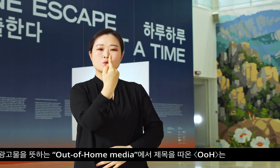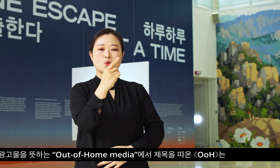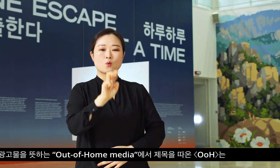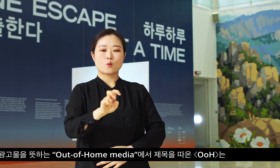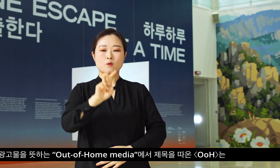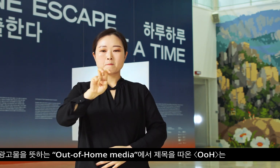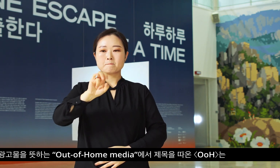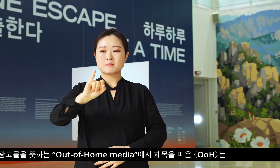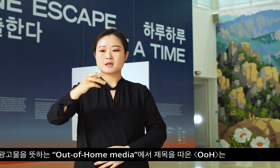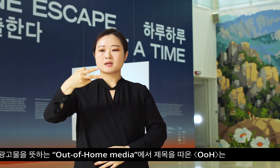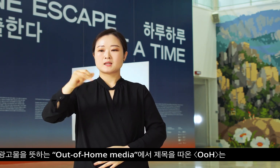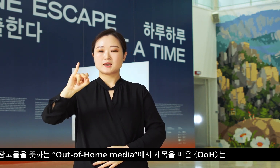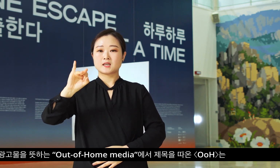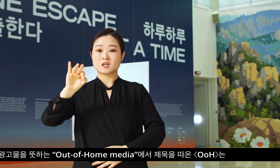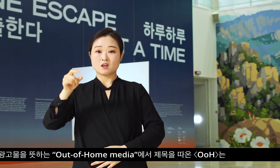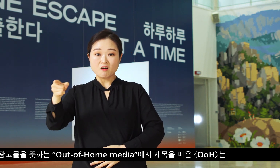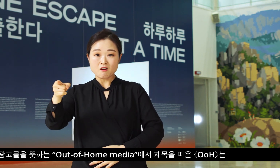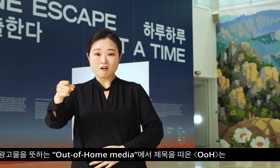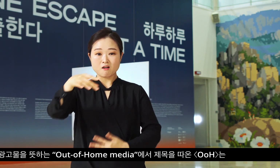제목을 따온 OOH는